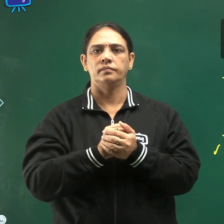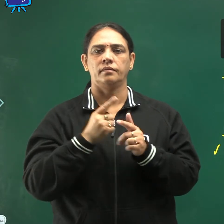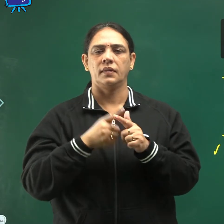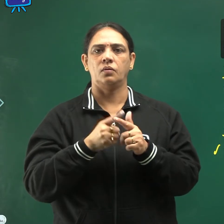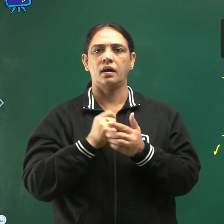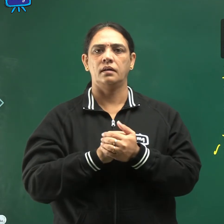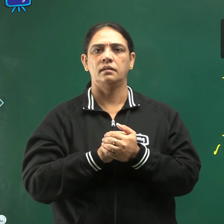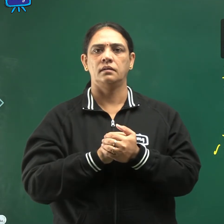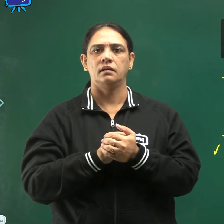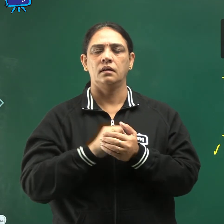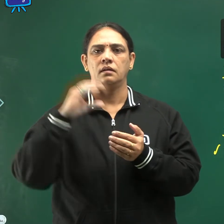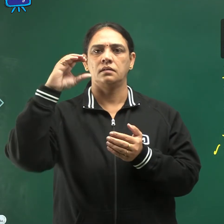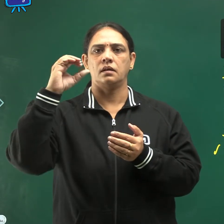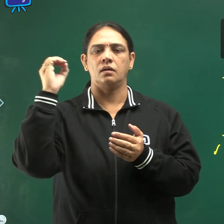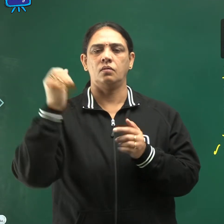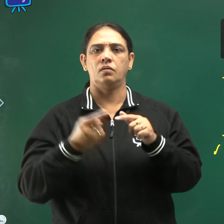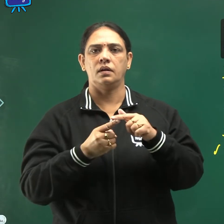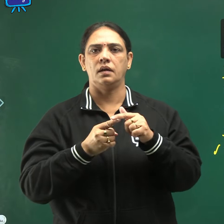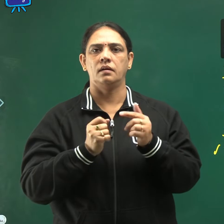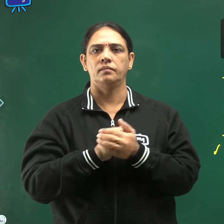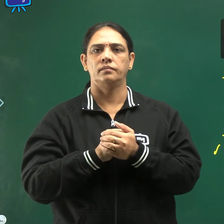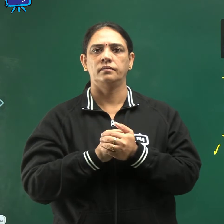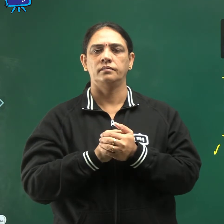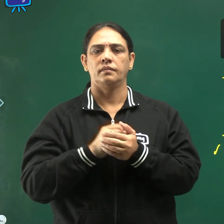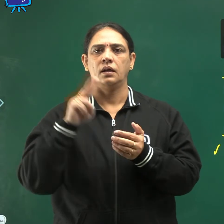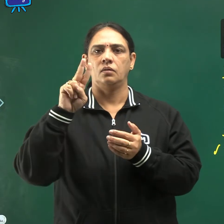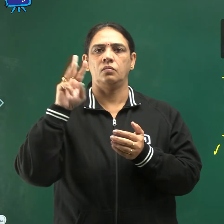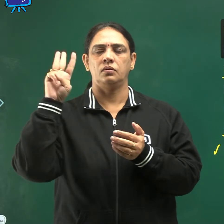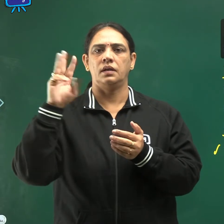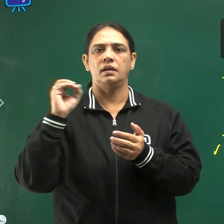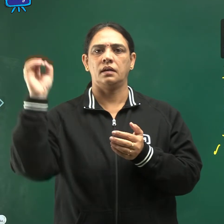गुणा cot 23 डिग्री।